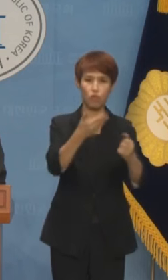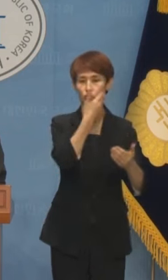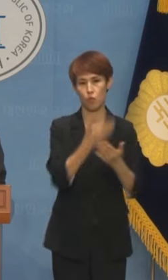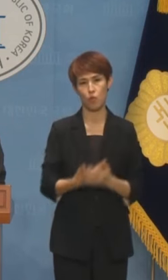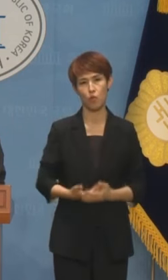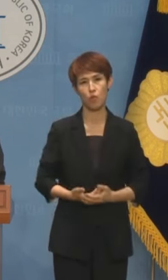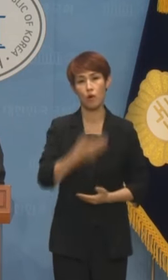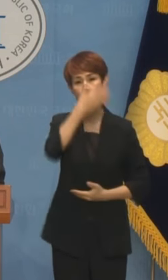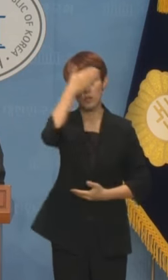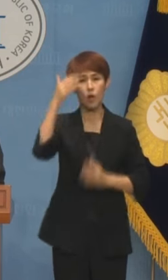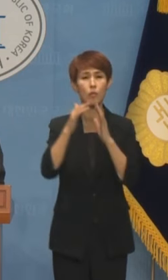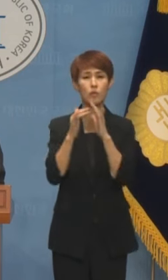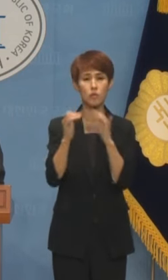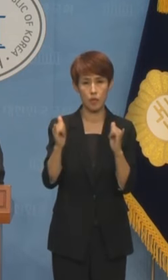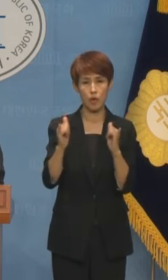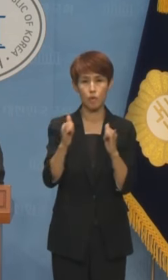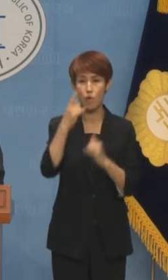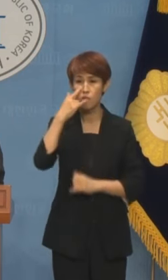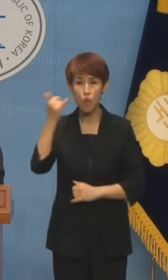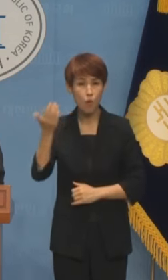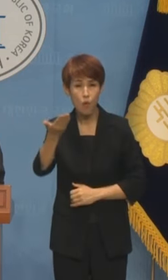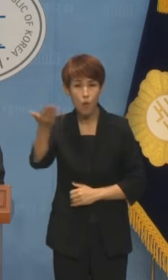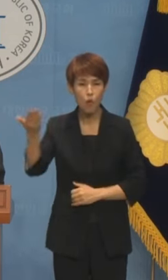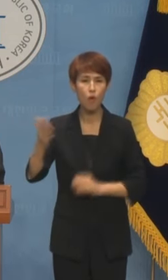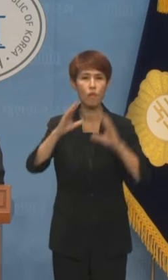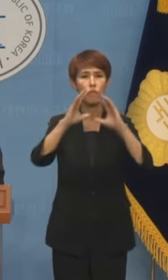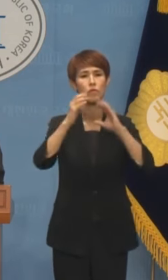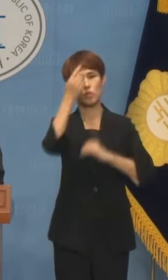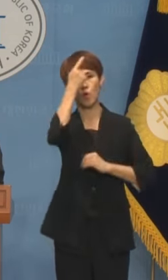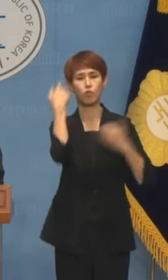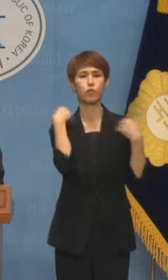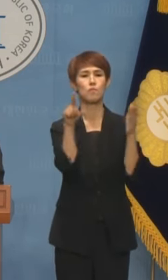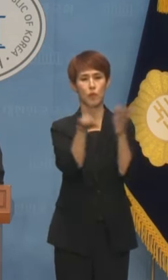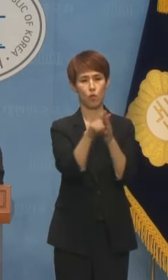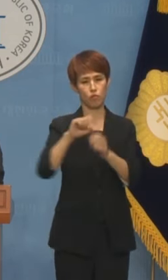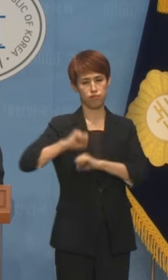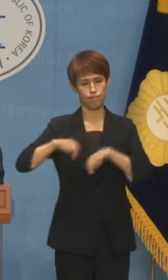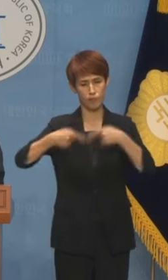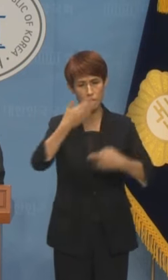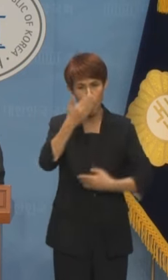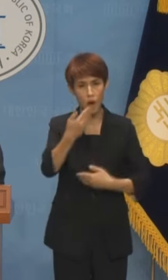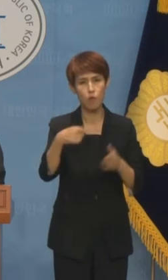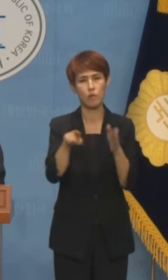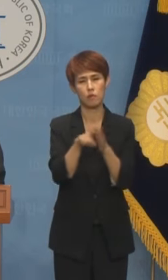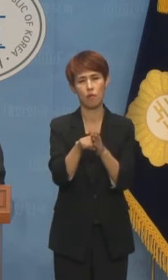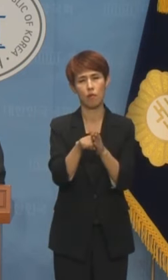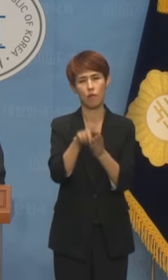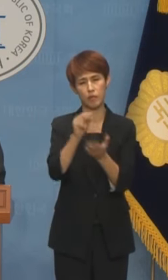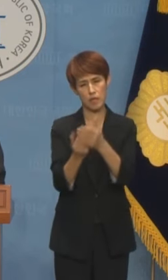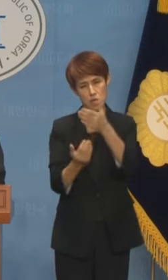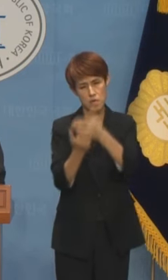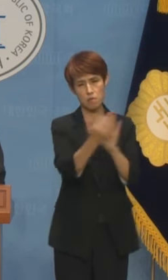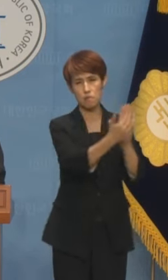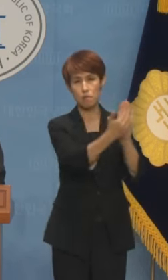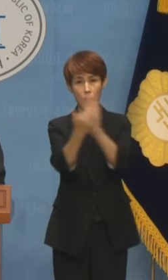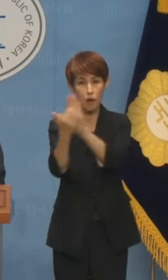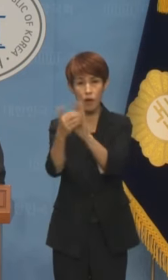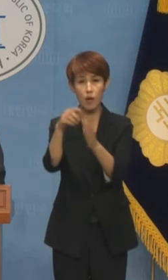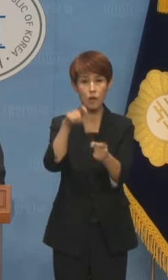살아가는 젊은이들과 그 부모님들이 국가를 믿고 국방의 의무를 다할 수 있게 불행한 사고를 예방하기